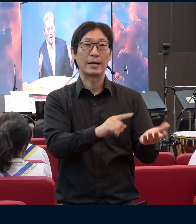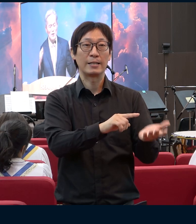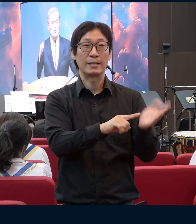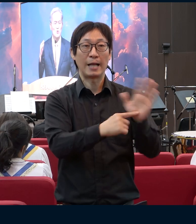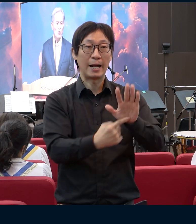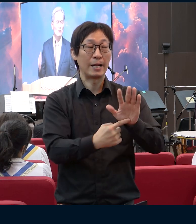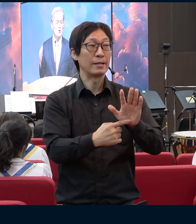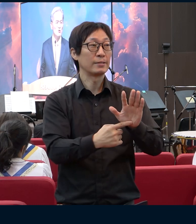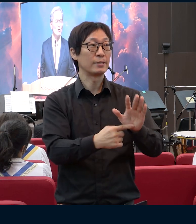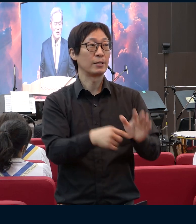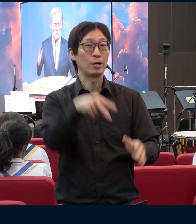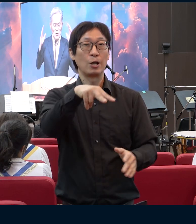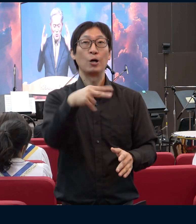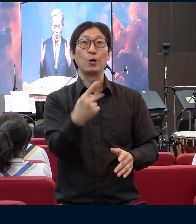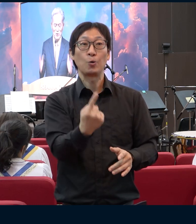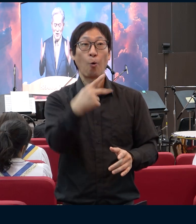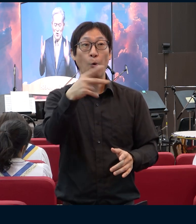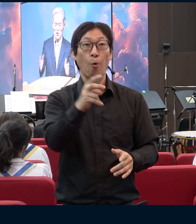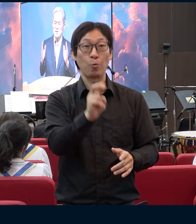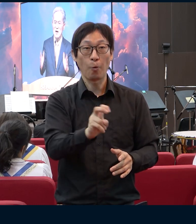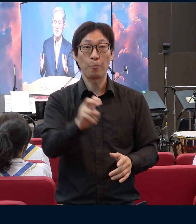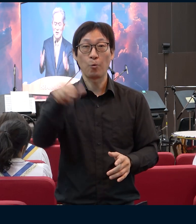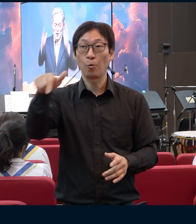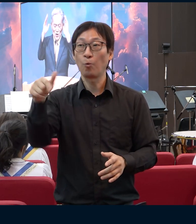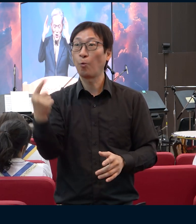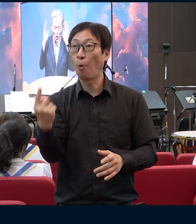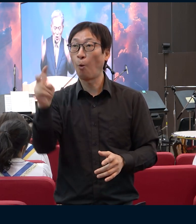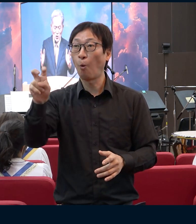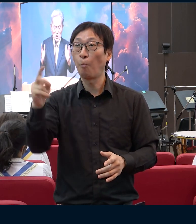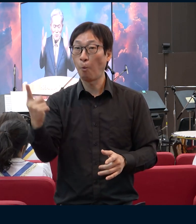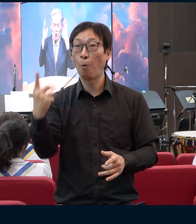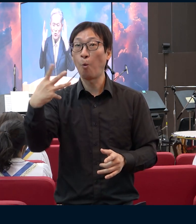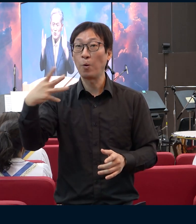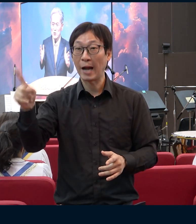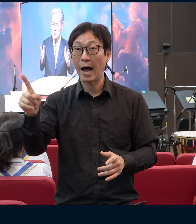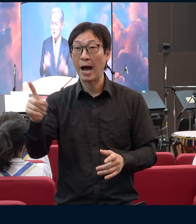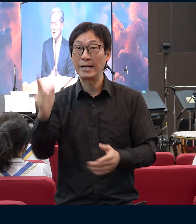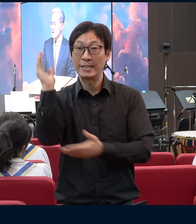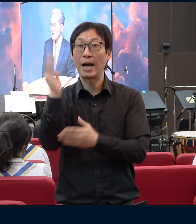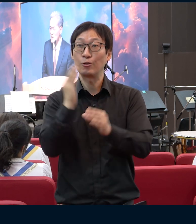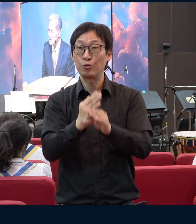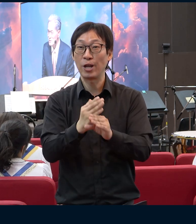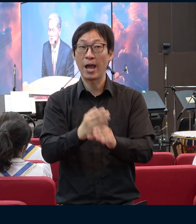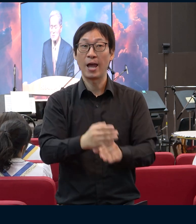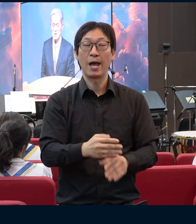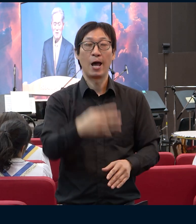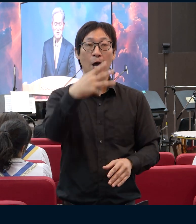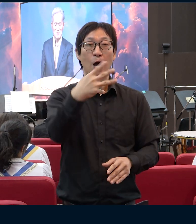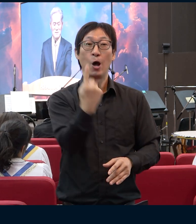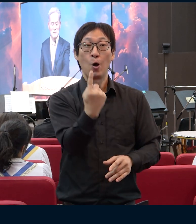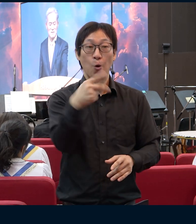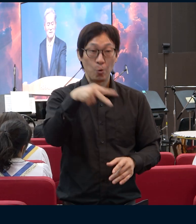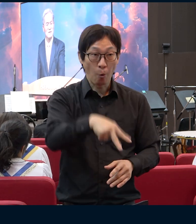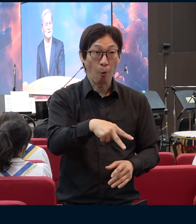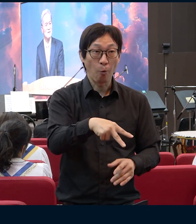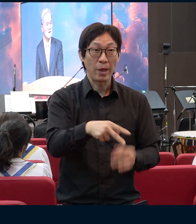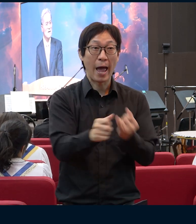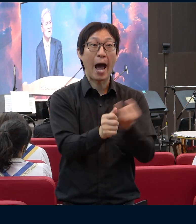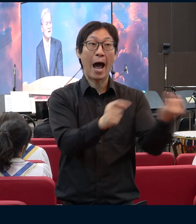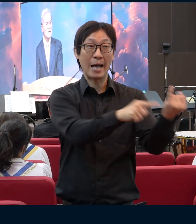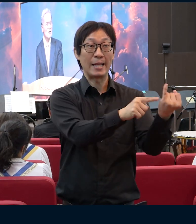뒤를 돌아보다가 소금 기둥이 된 롯의 처 이야기를 결연히 보여주는 것은요, 대단히 의미심장합니다.